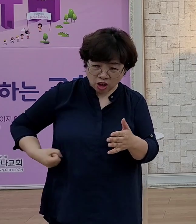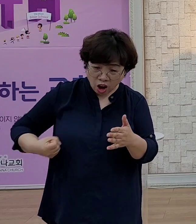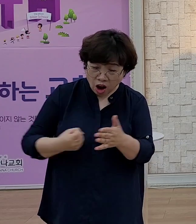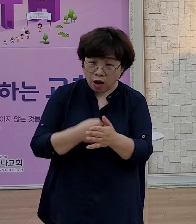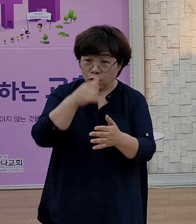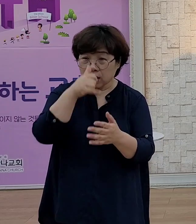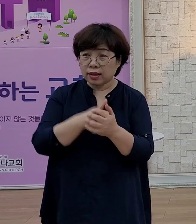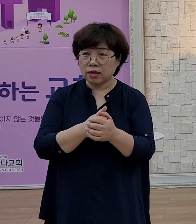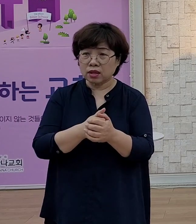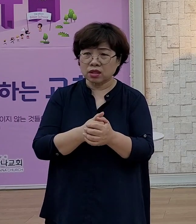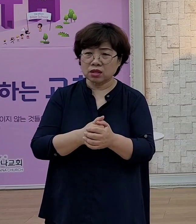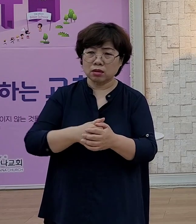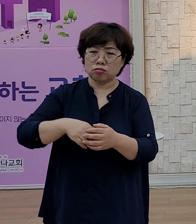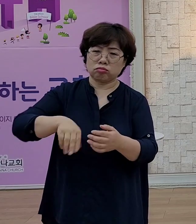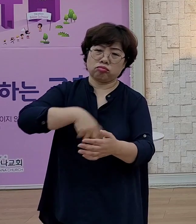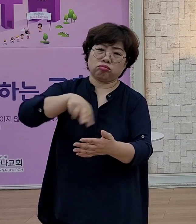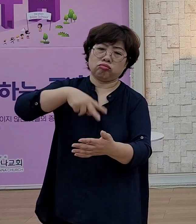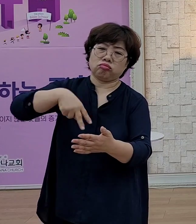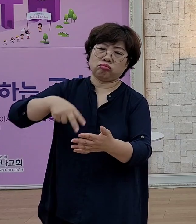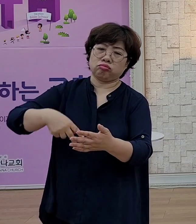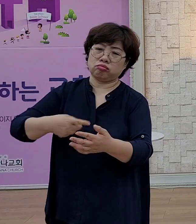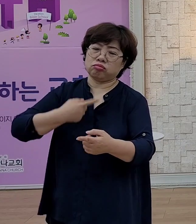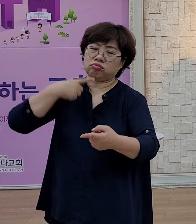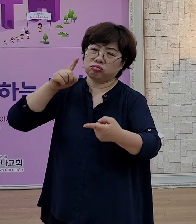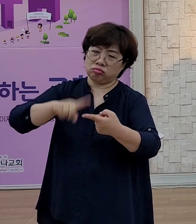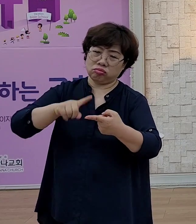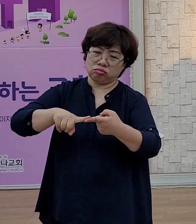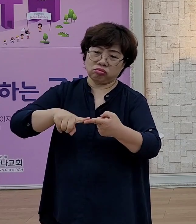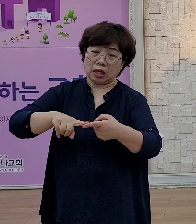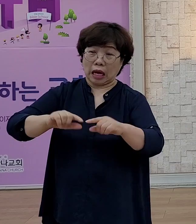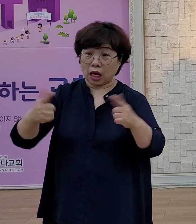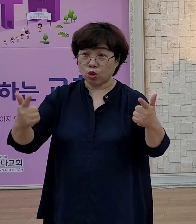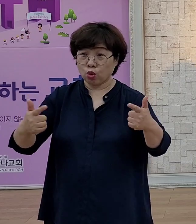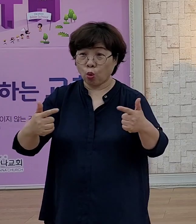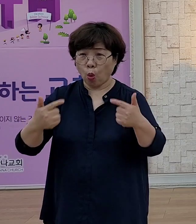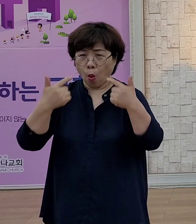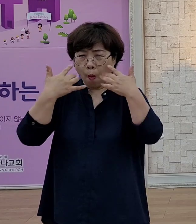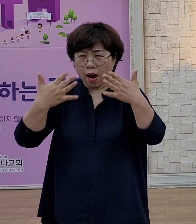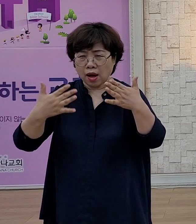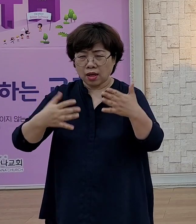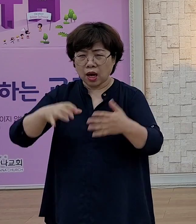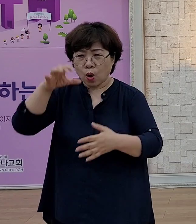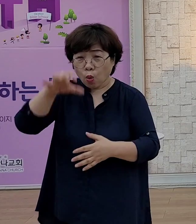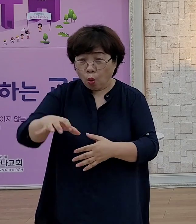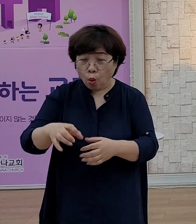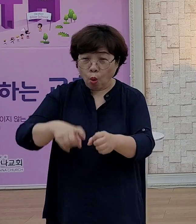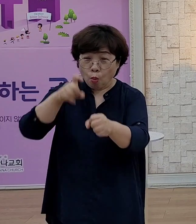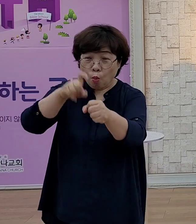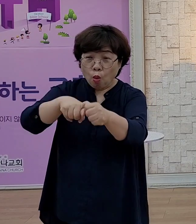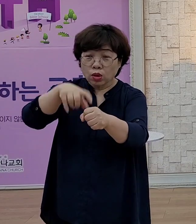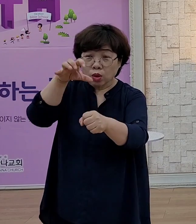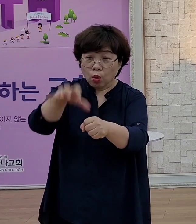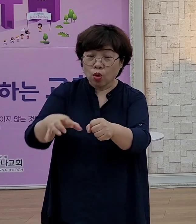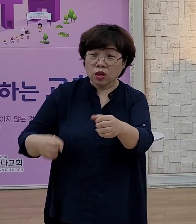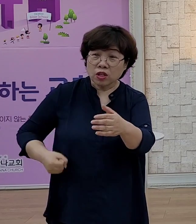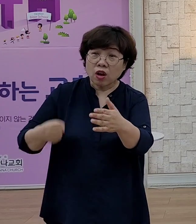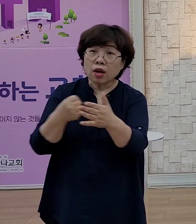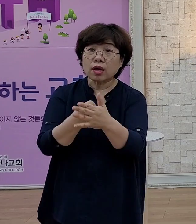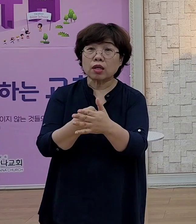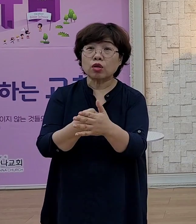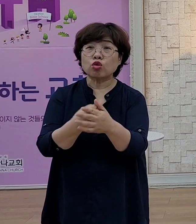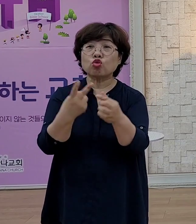아무데나 되는 대로 발 닿는 대로 가는 게 아니라 분명한 목적지가 있습니다. 어떤 도시에 가서 체류 장소를 정해놨습니다. 두